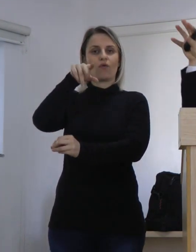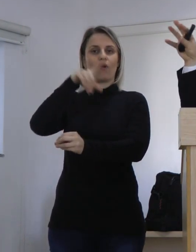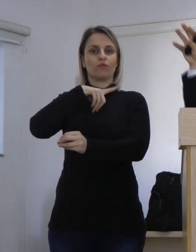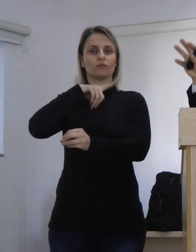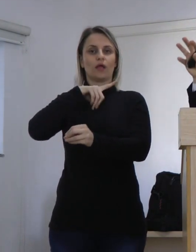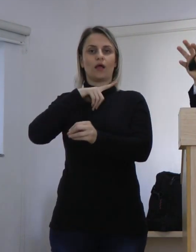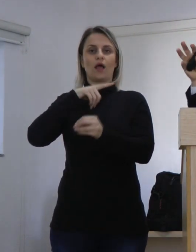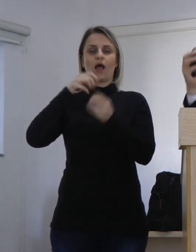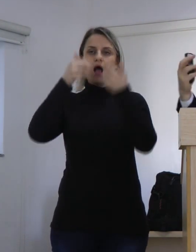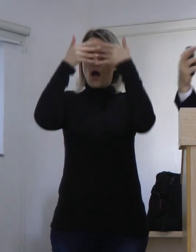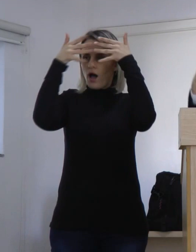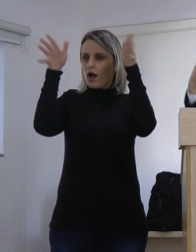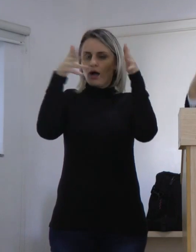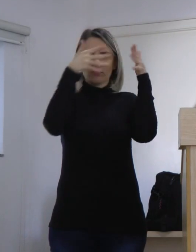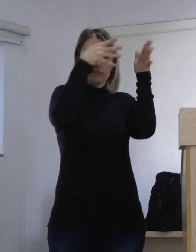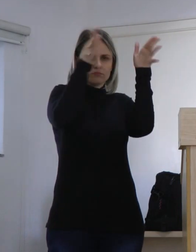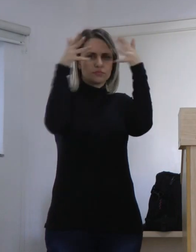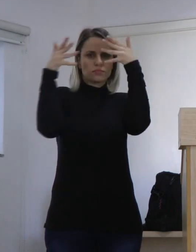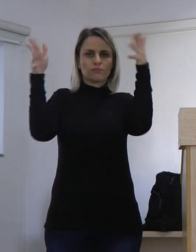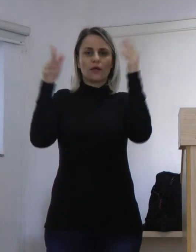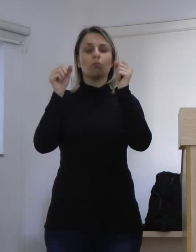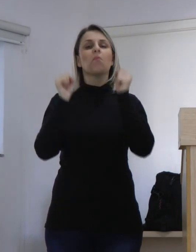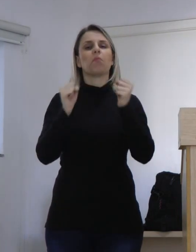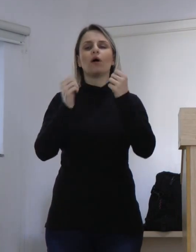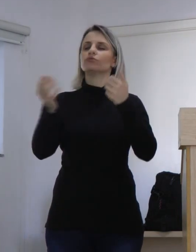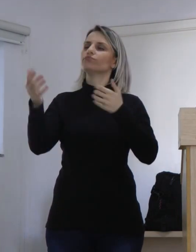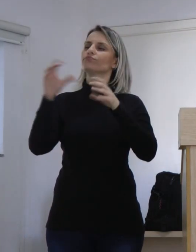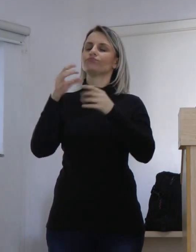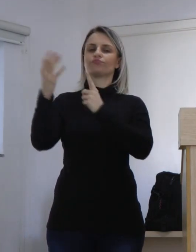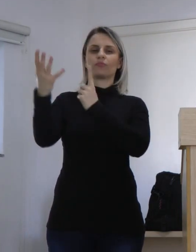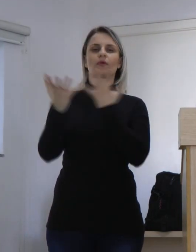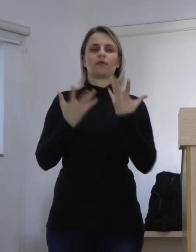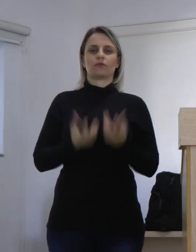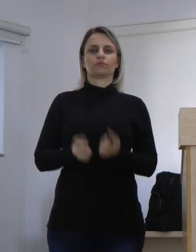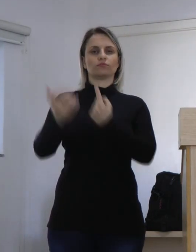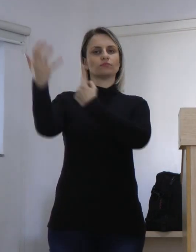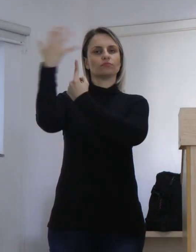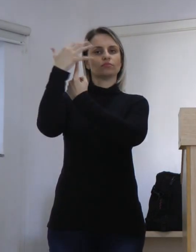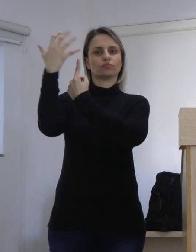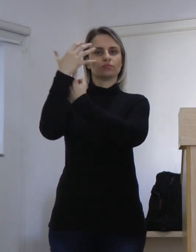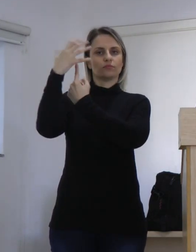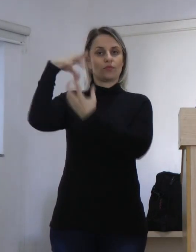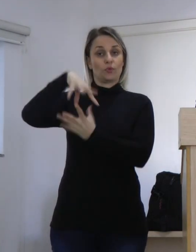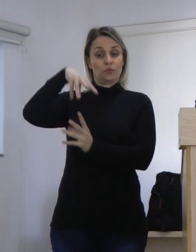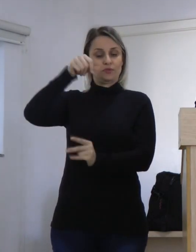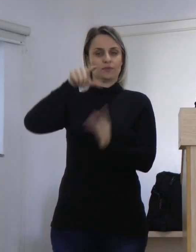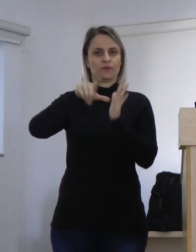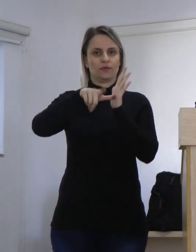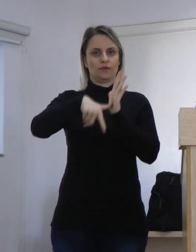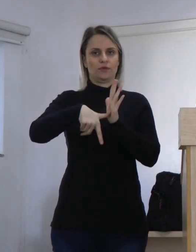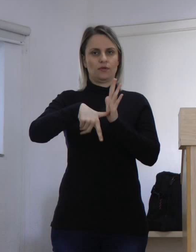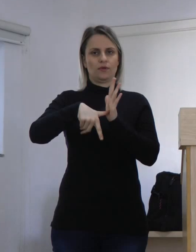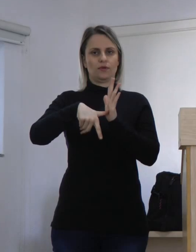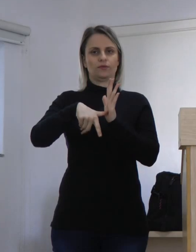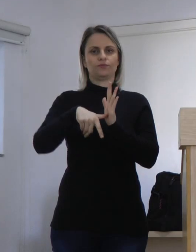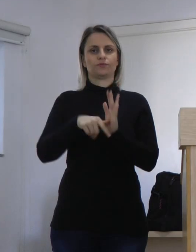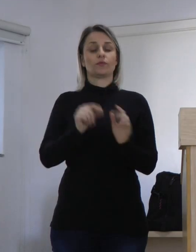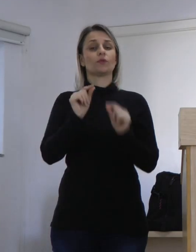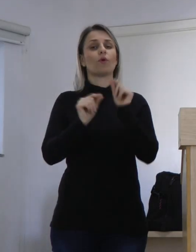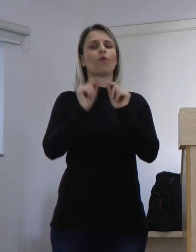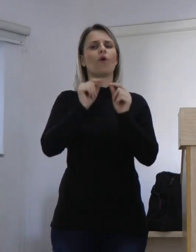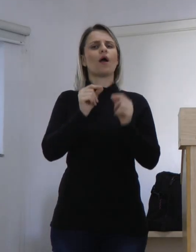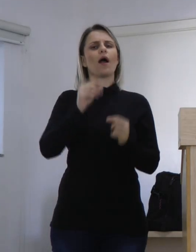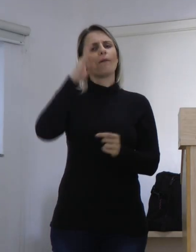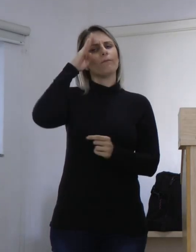os plugs mentais que permitem a influência dos espíritos atrasados. Qual é a principal causa das nossas imperfeições